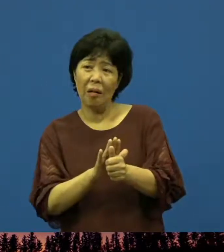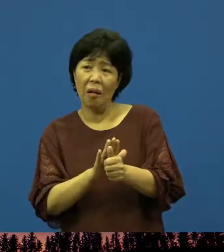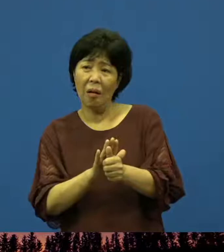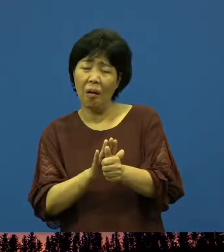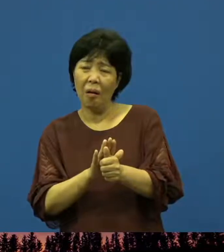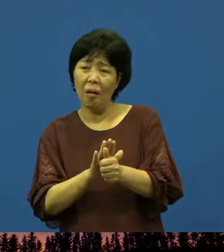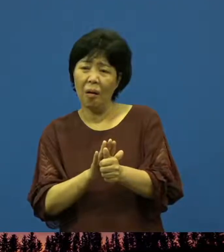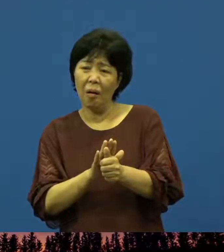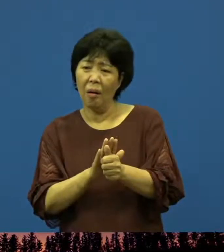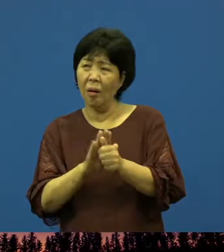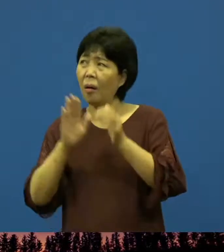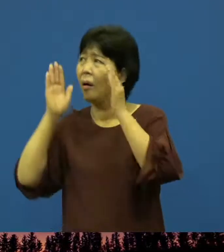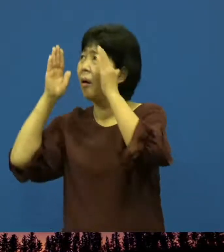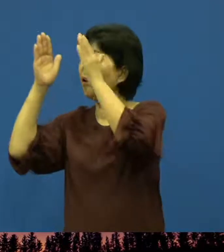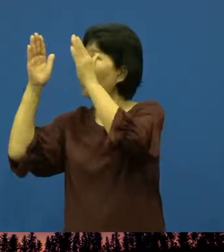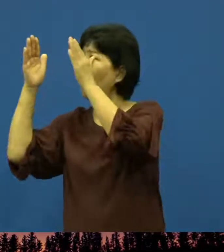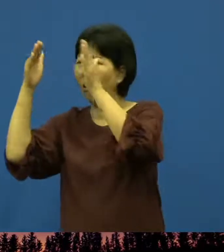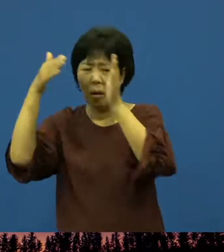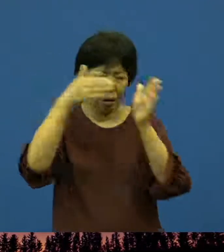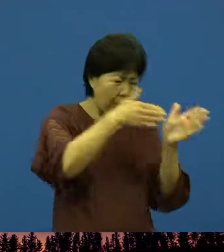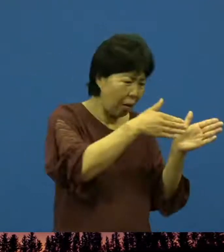향하게 만든단 말이죠.